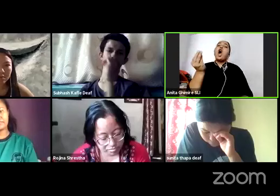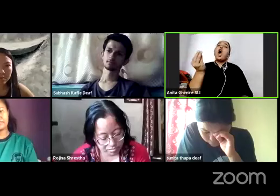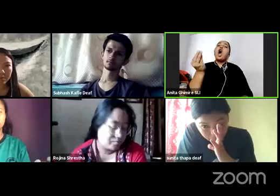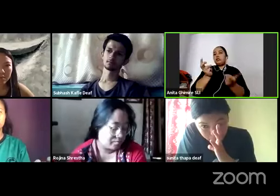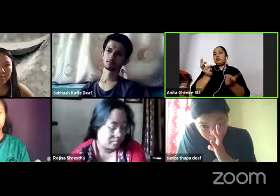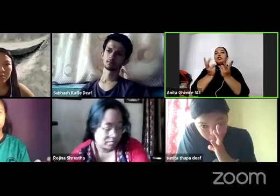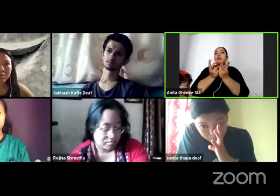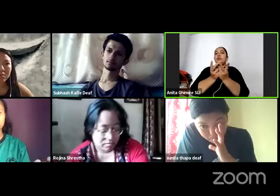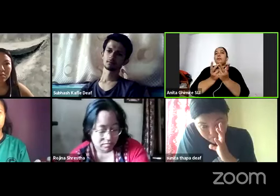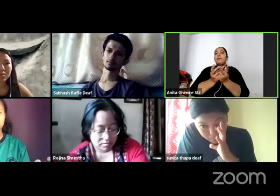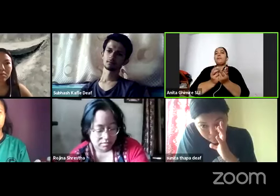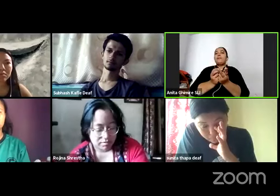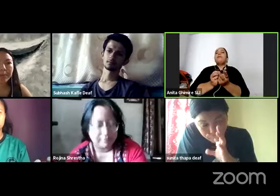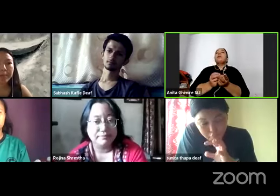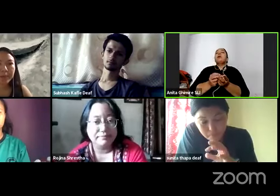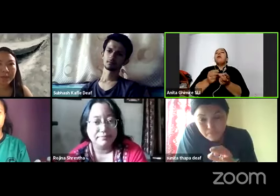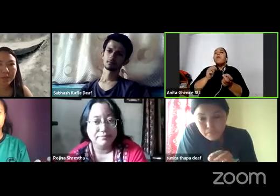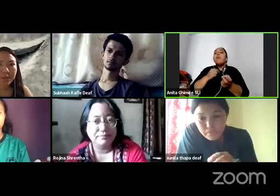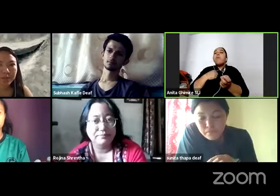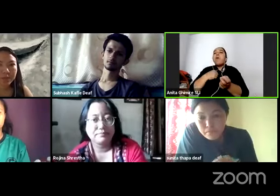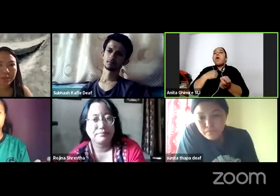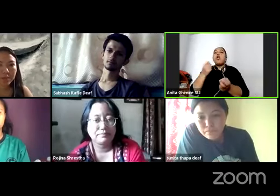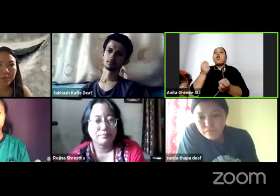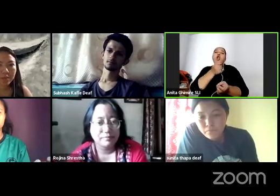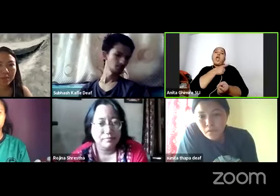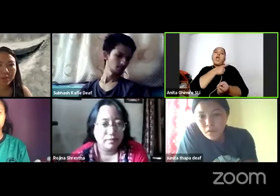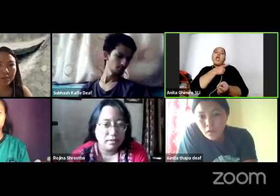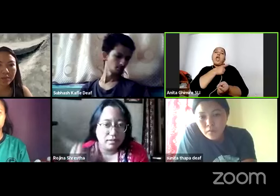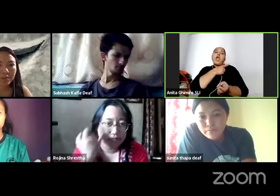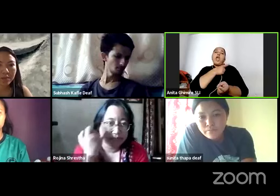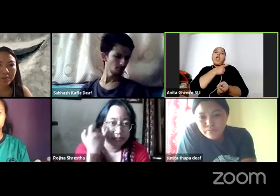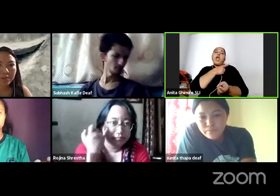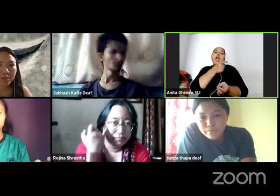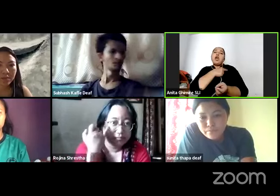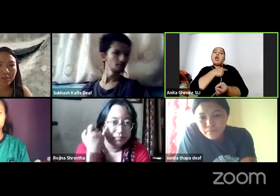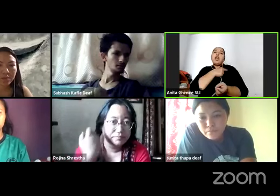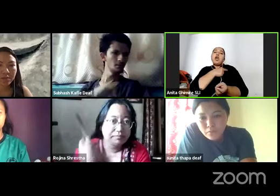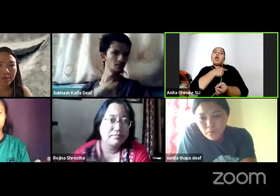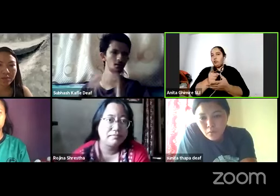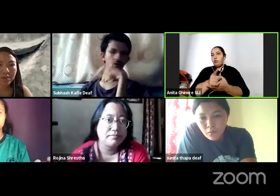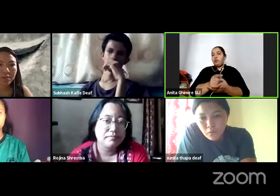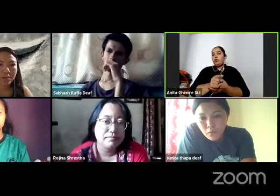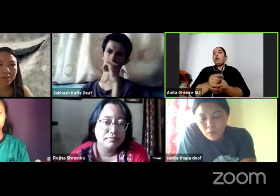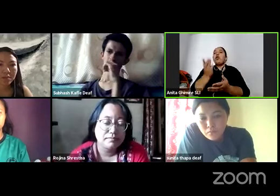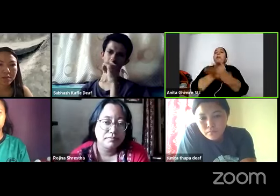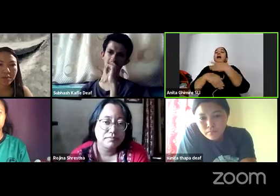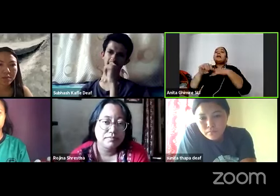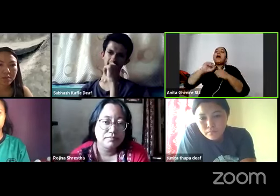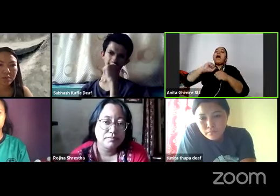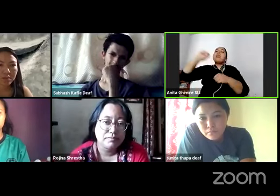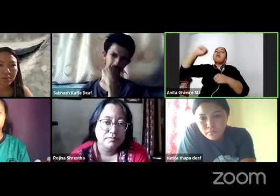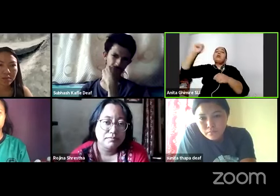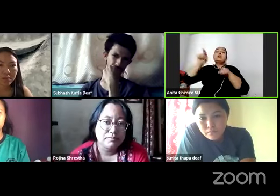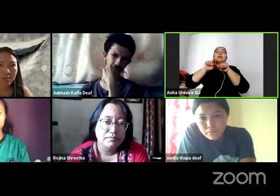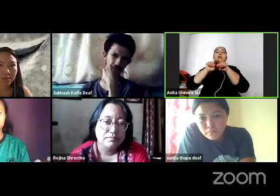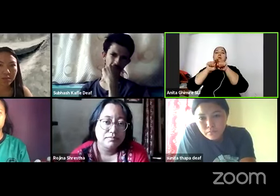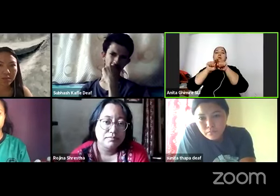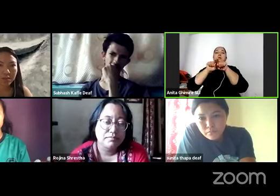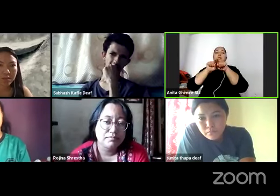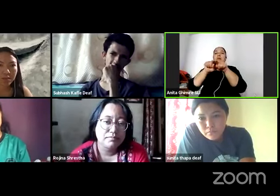म नयाँ नयाँ मेरो परिचय हो यो डिसेबिलिटी आन्दोलनसँग, त्यही भएर तपाईँहरूले गरिराख्नु भएको काम